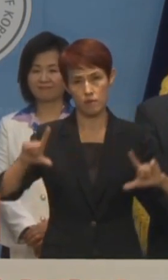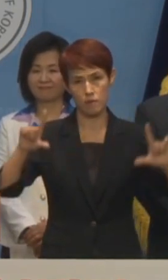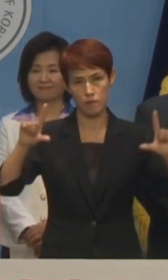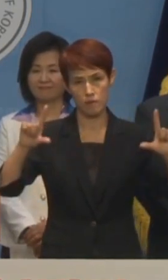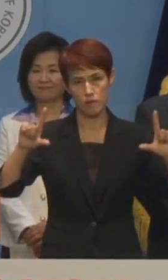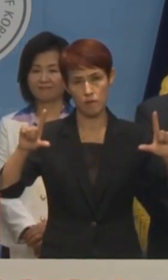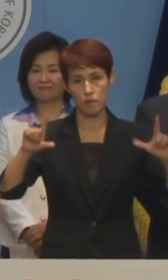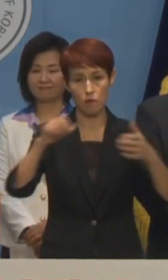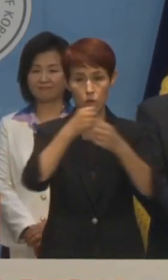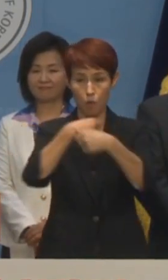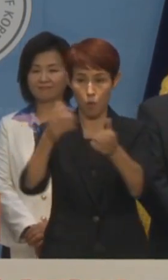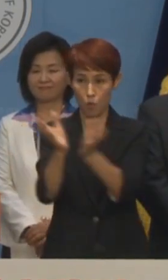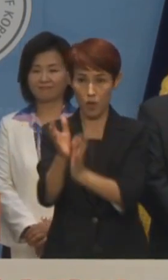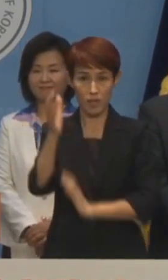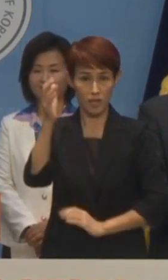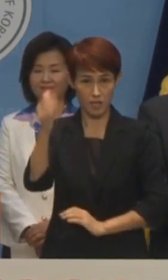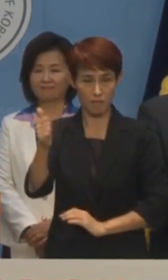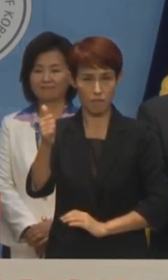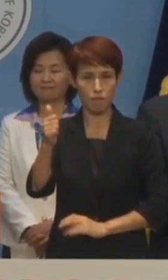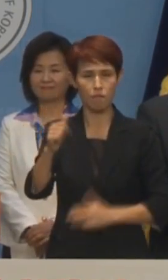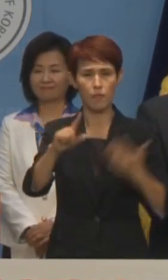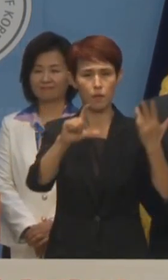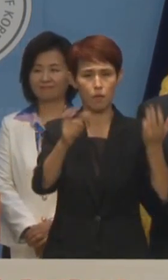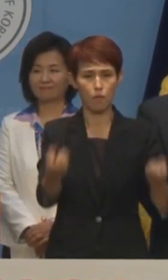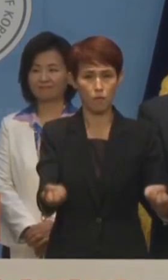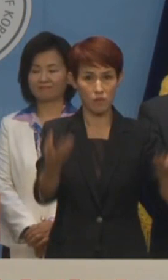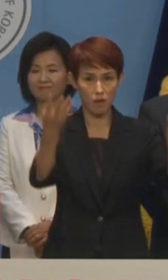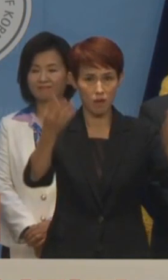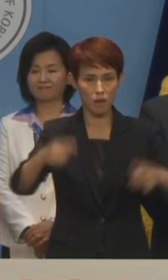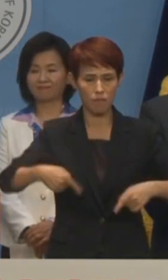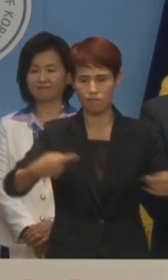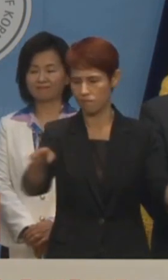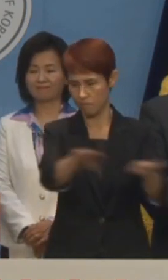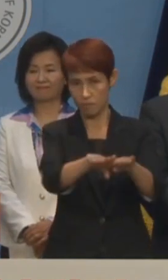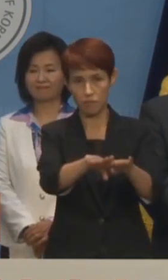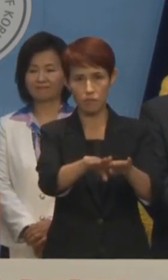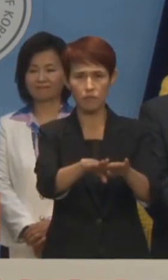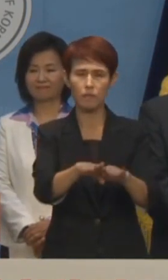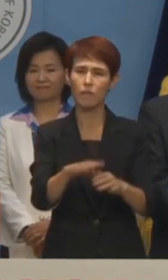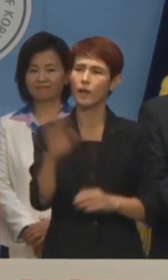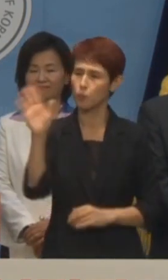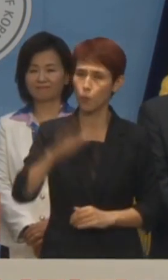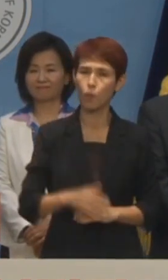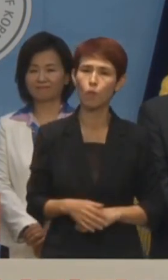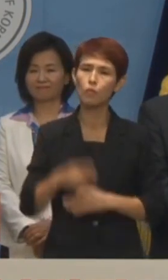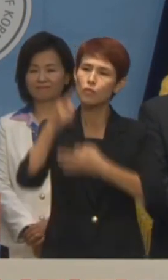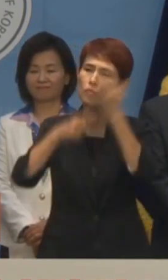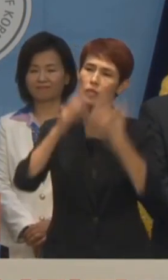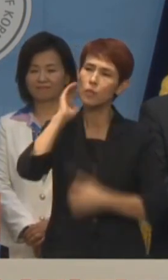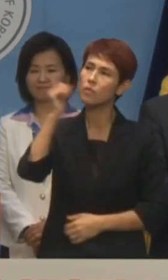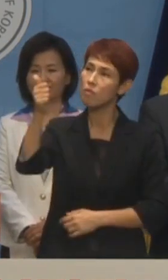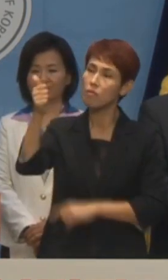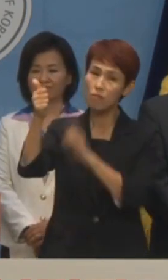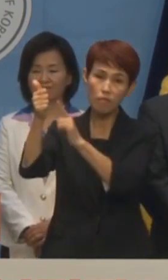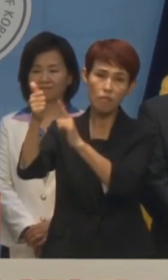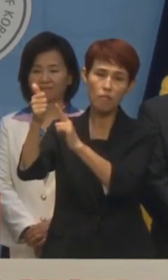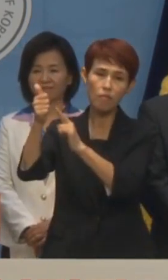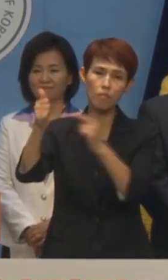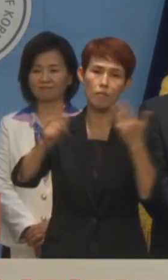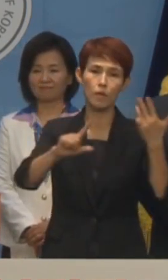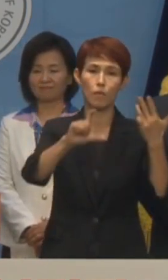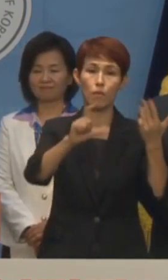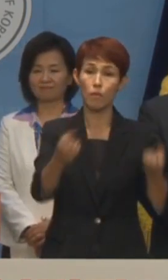광복 회장님이 8.15 기념식에 참석 안 하실 것이 아니라 윤석열 대통령이 8.15